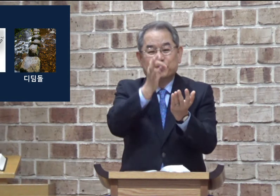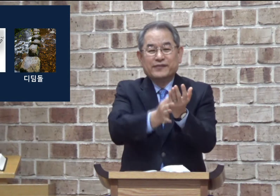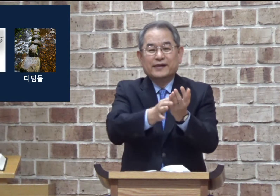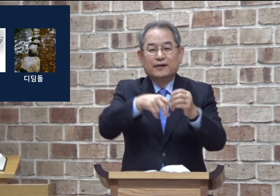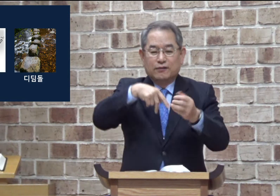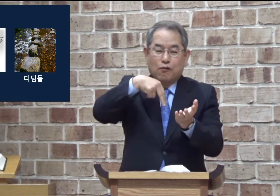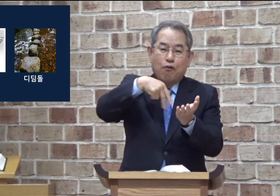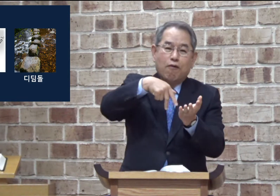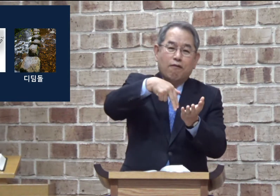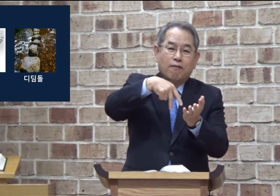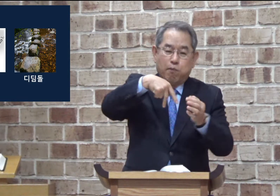부릅니다.